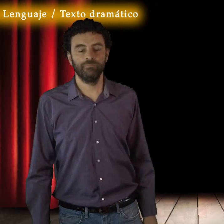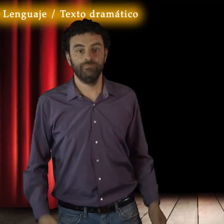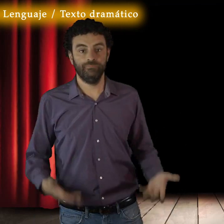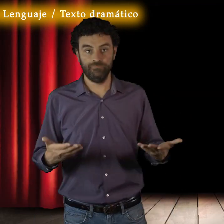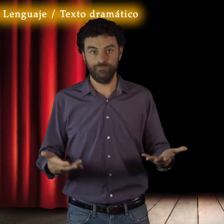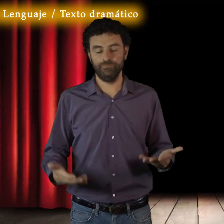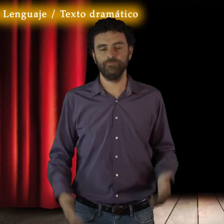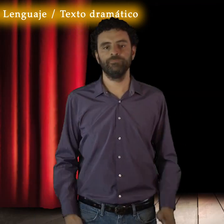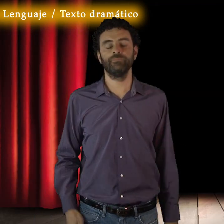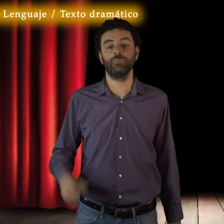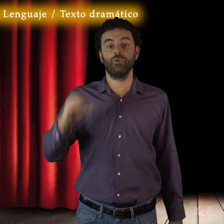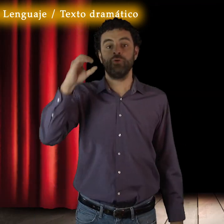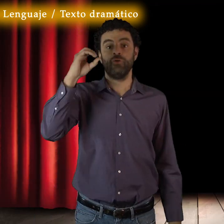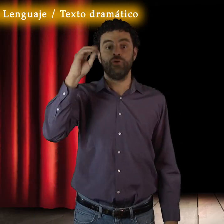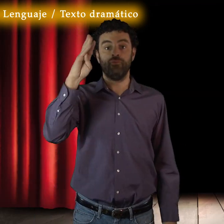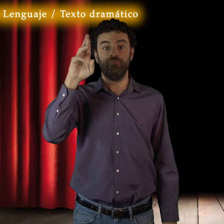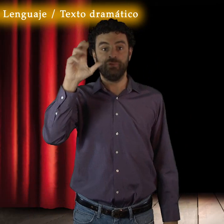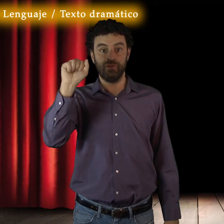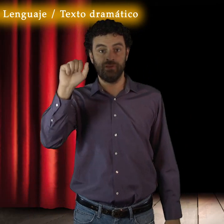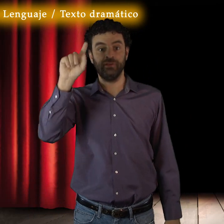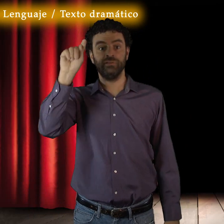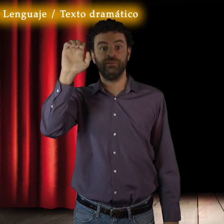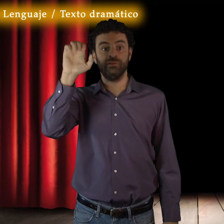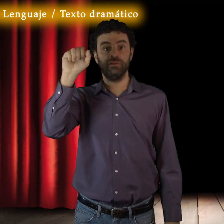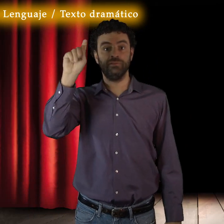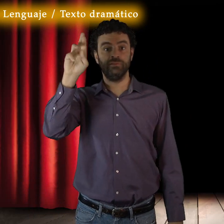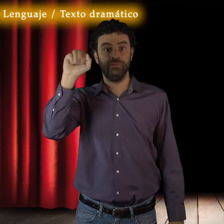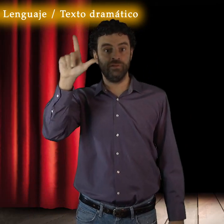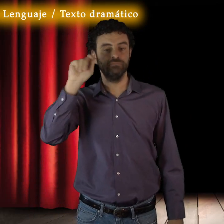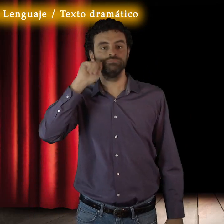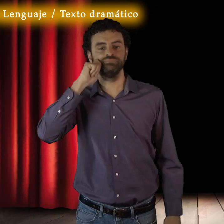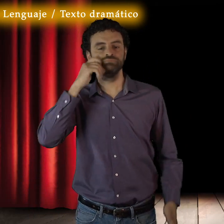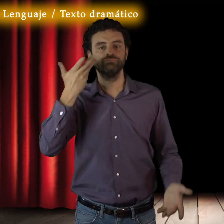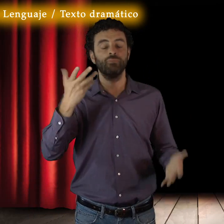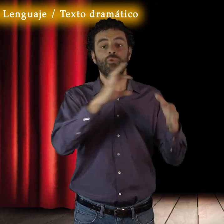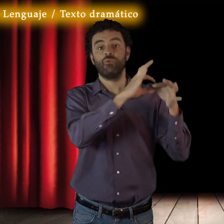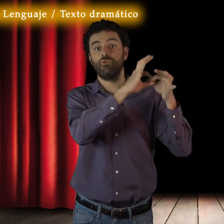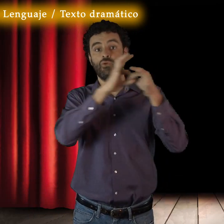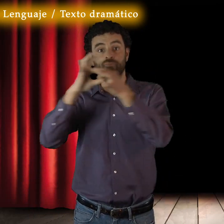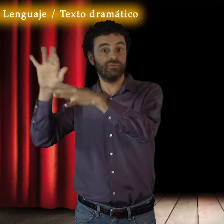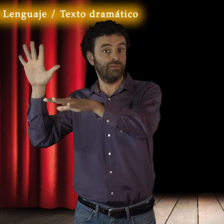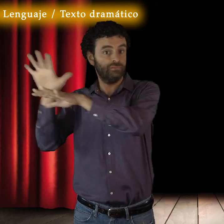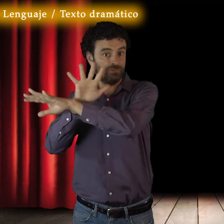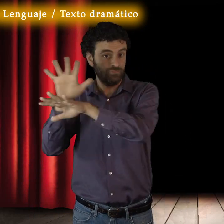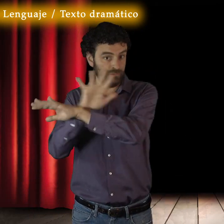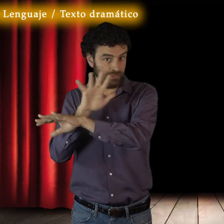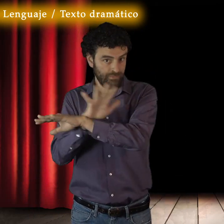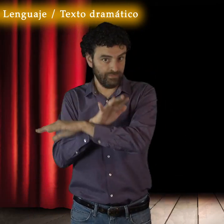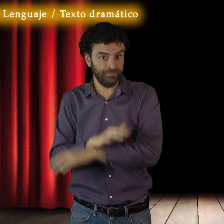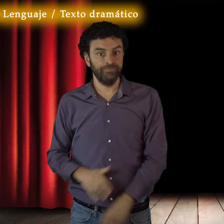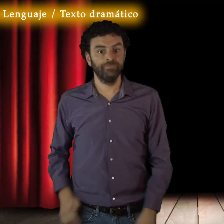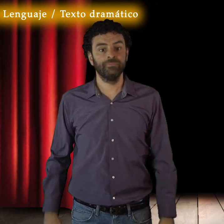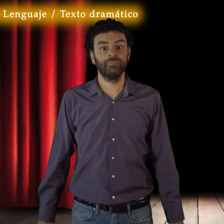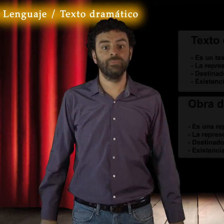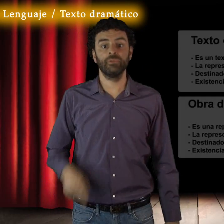historia la obra teatral la obra teatral es una representación física y material del texto